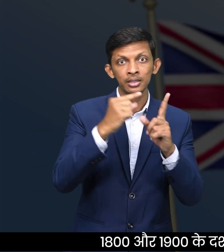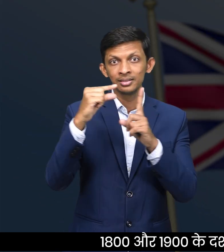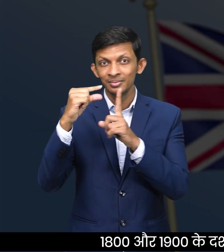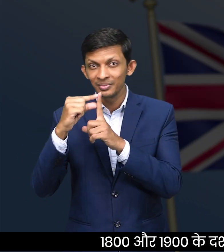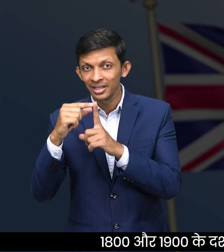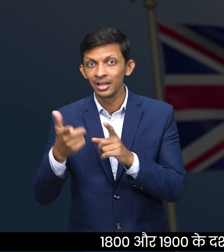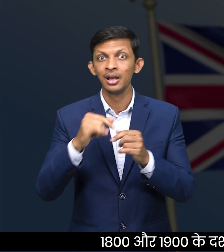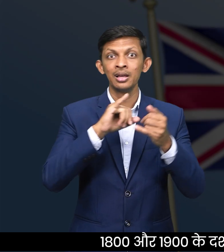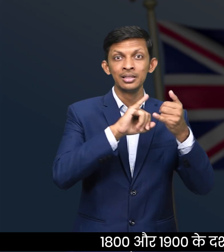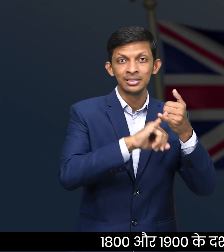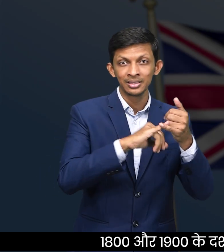ज्योतिराव फूले,